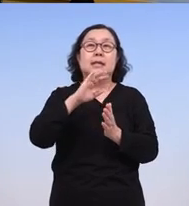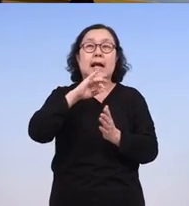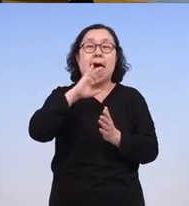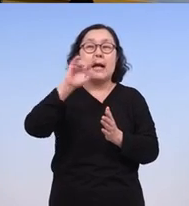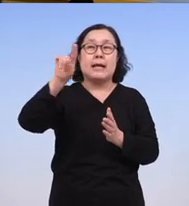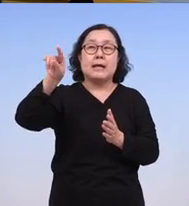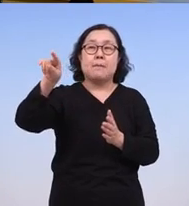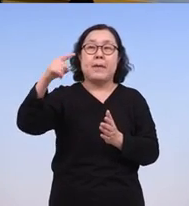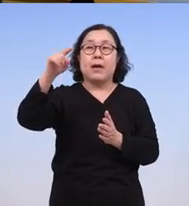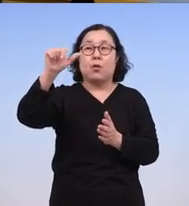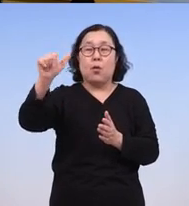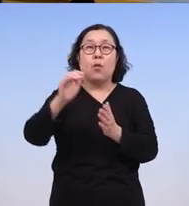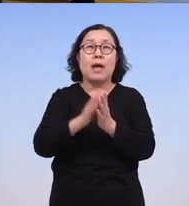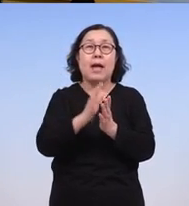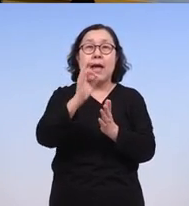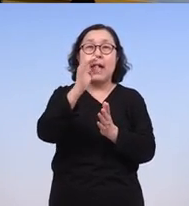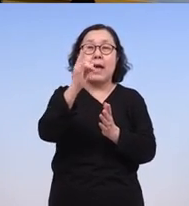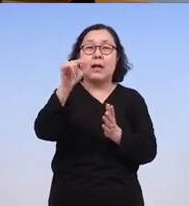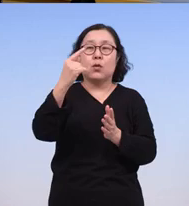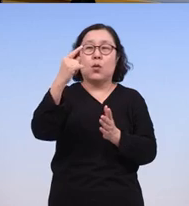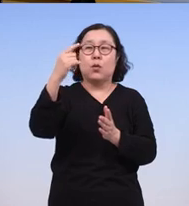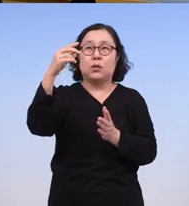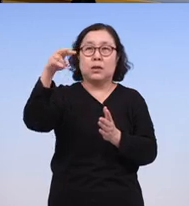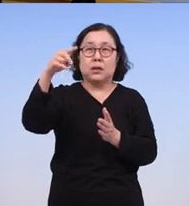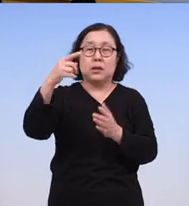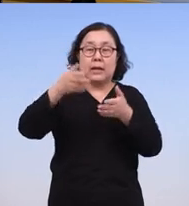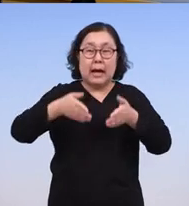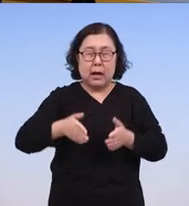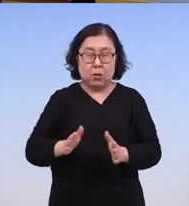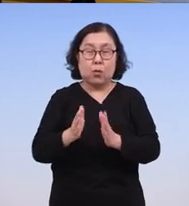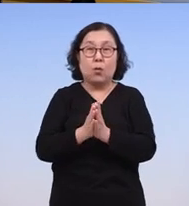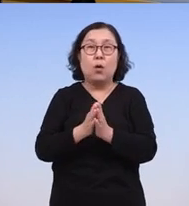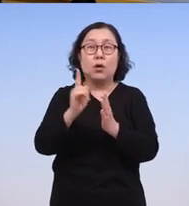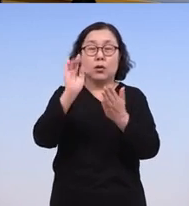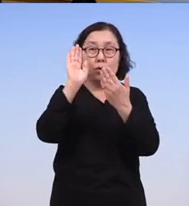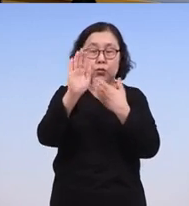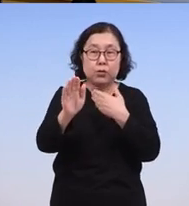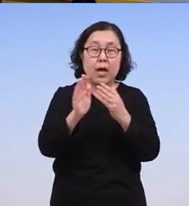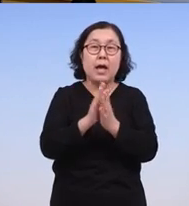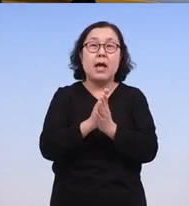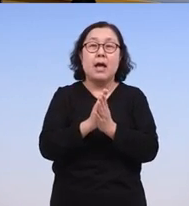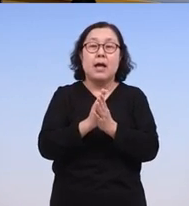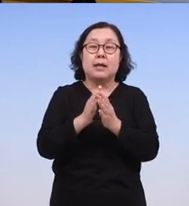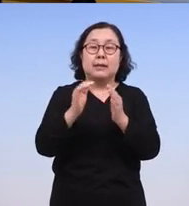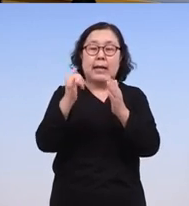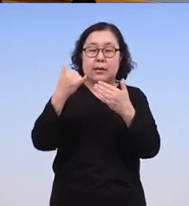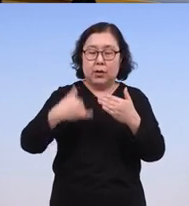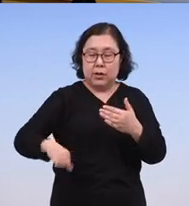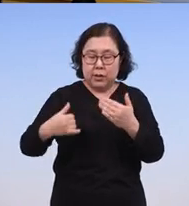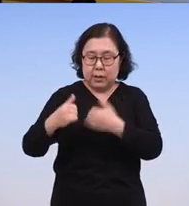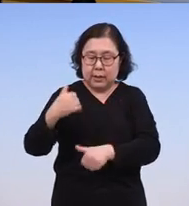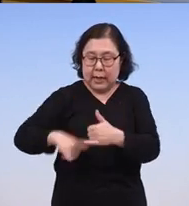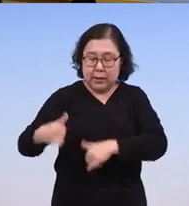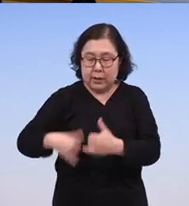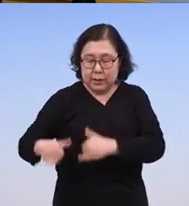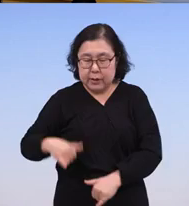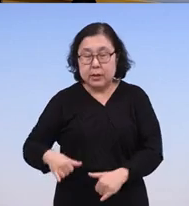105세에 에노스를 낳았고 에노스를 낳은 후 807년을 지내며 자녀들을 낳았으며